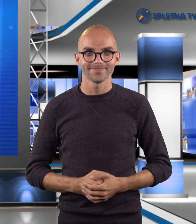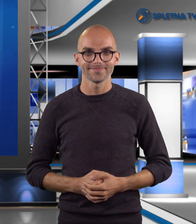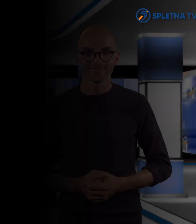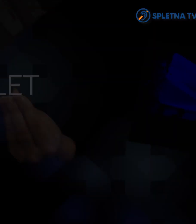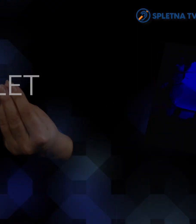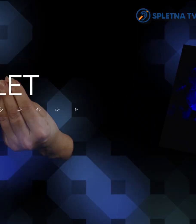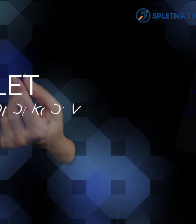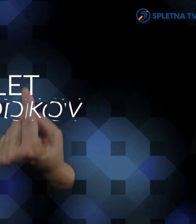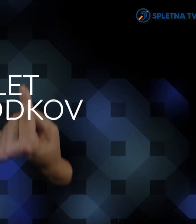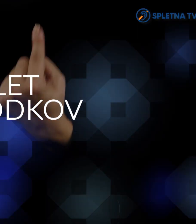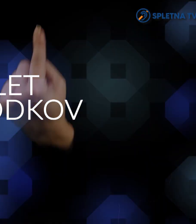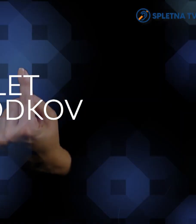jeziku.